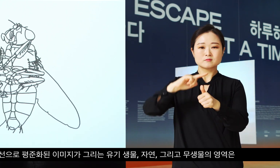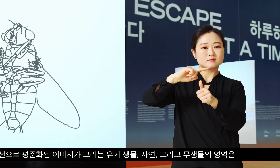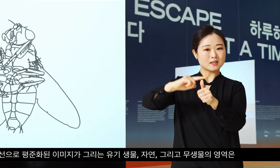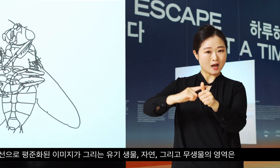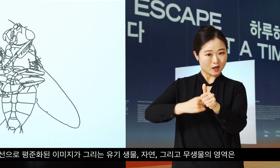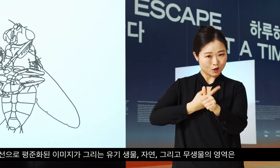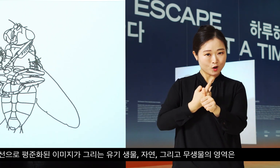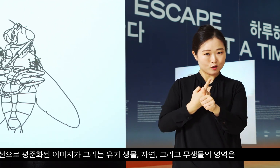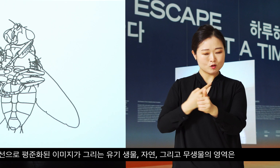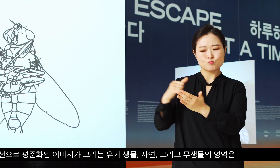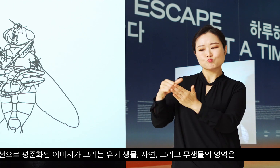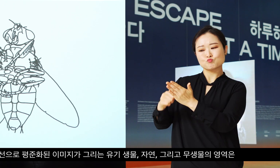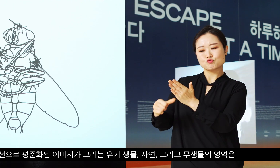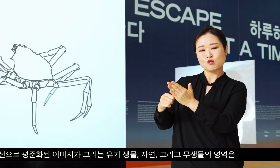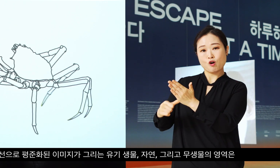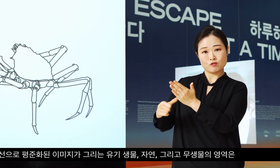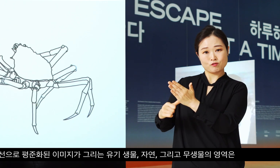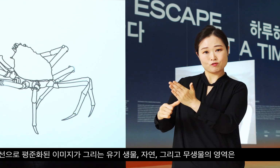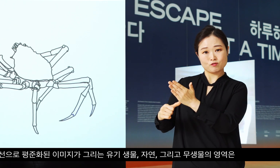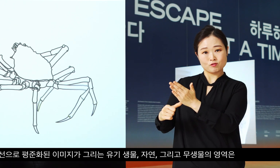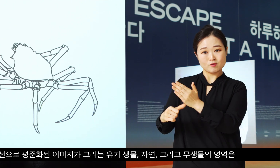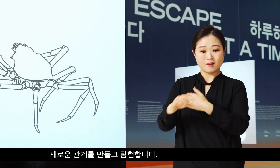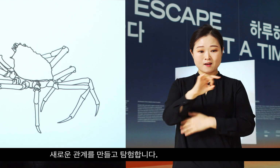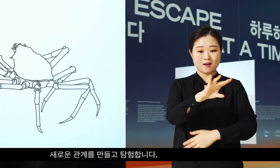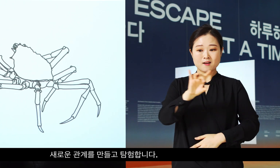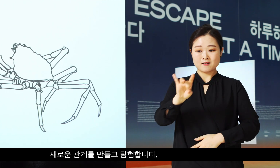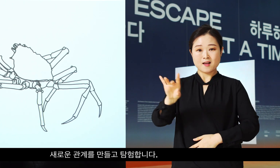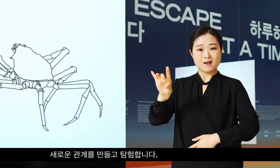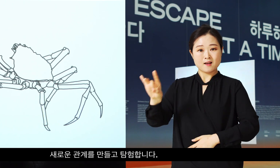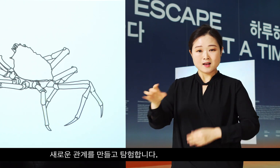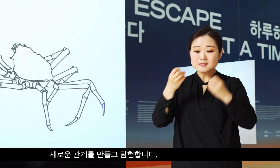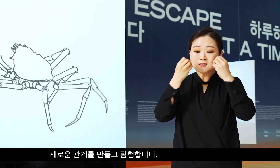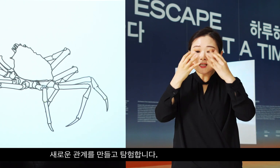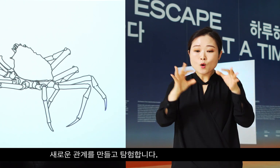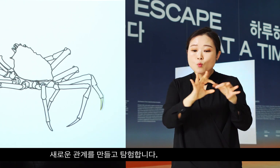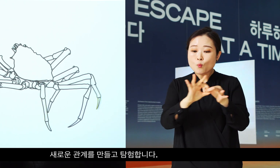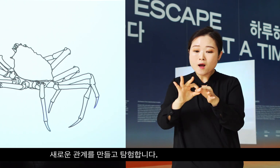영역은 새로운 관계를 만들고 탐험합니다.